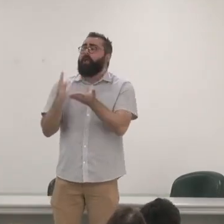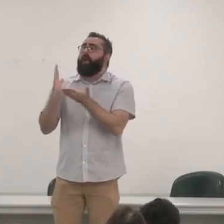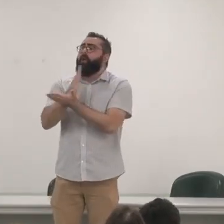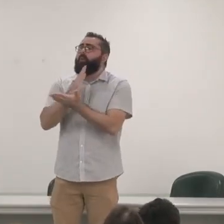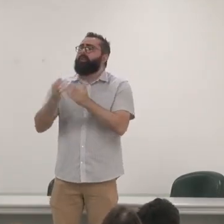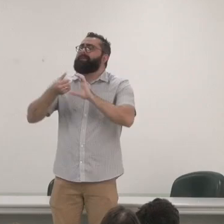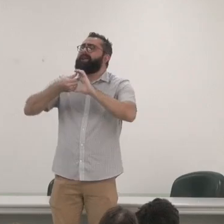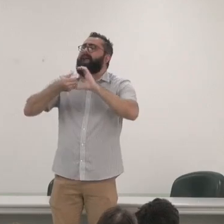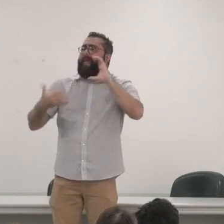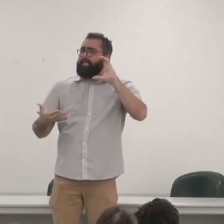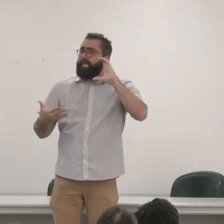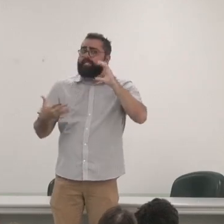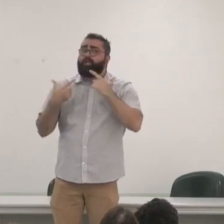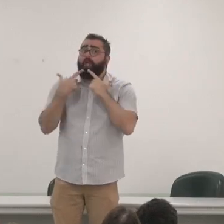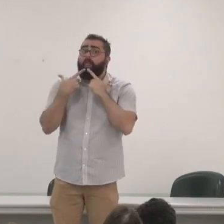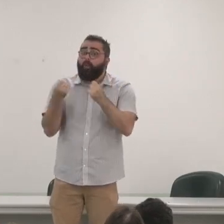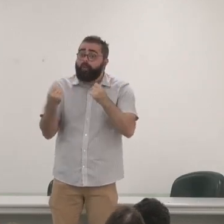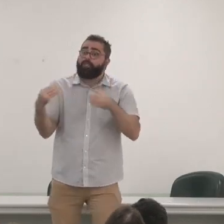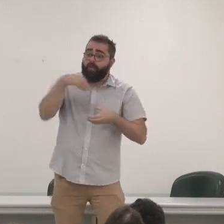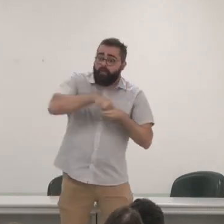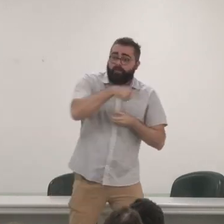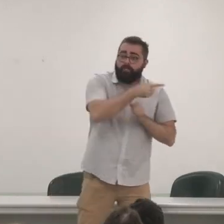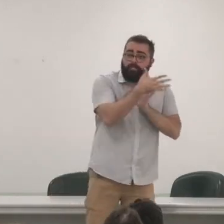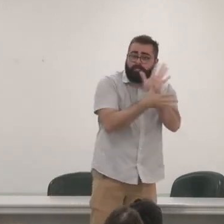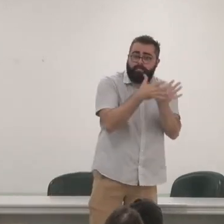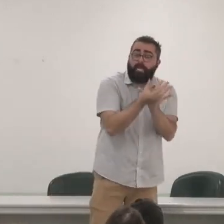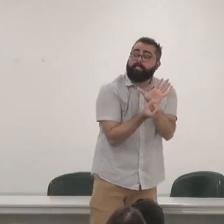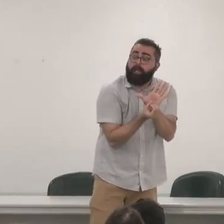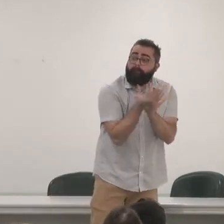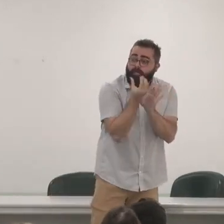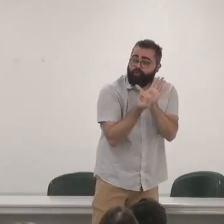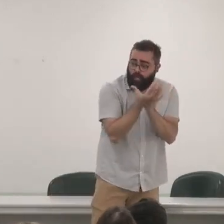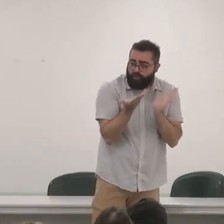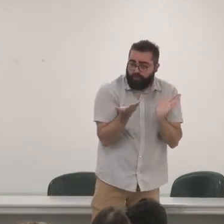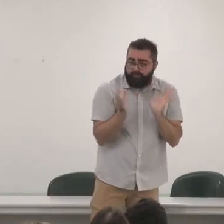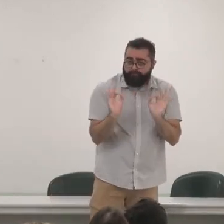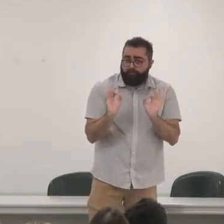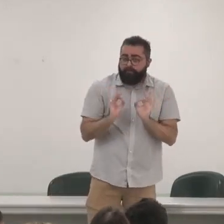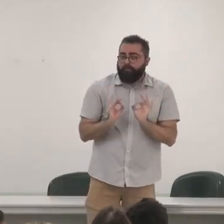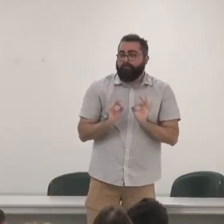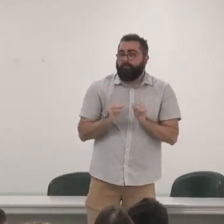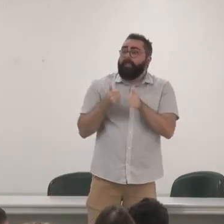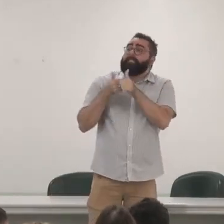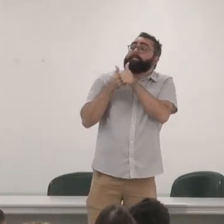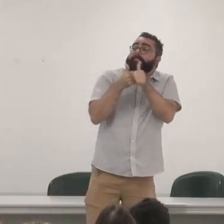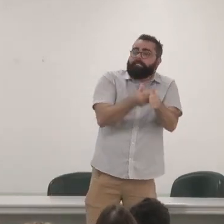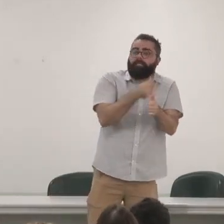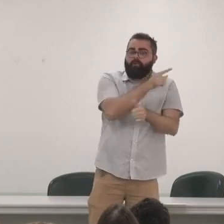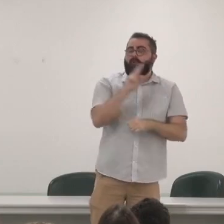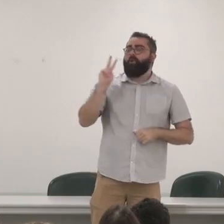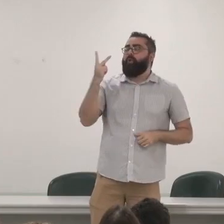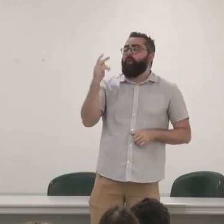Então, agora eu vou mostrar para vocês algumas características linguísticas das línguas de sinais emergentes, algumas